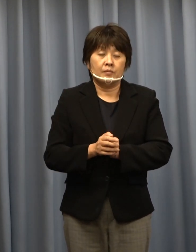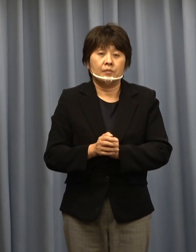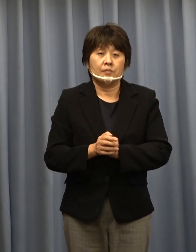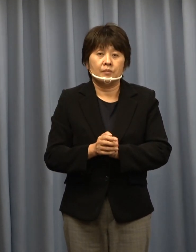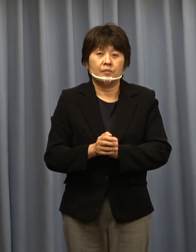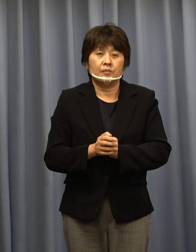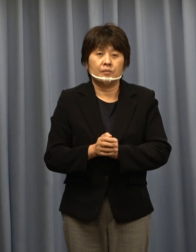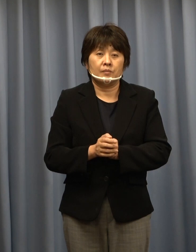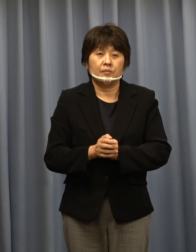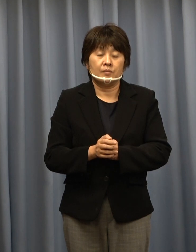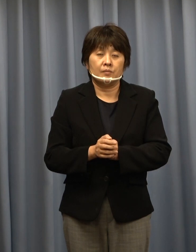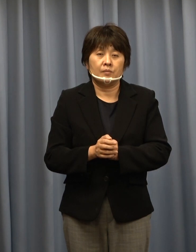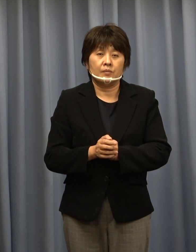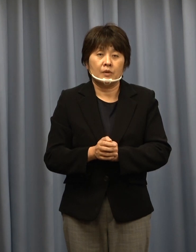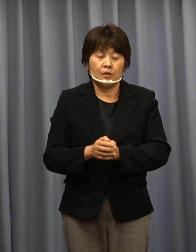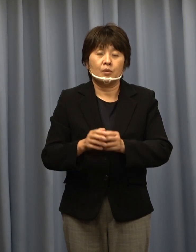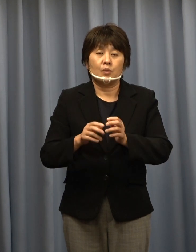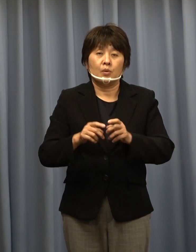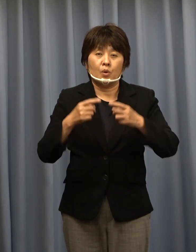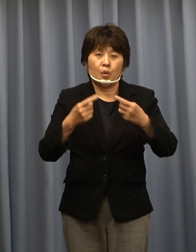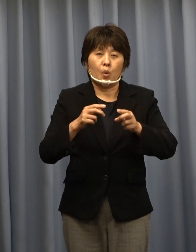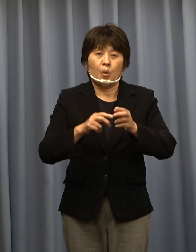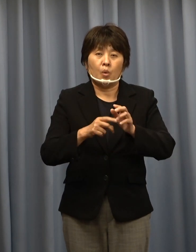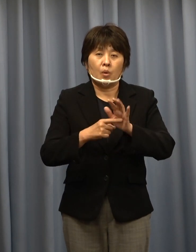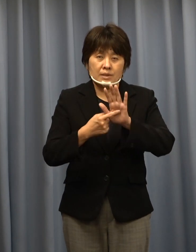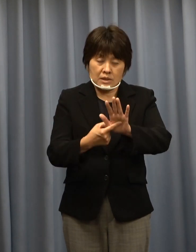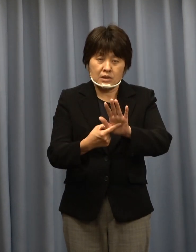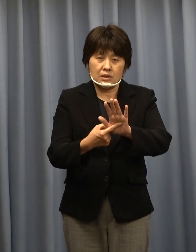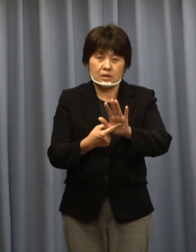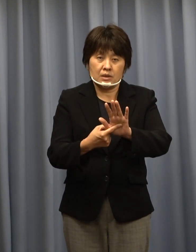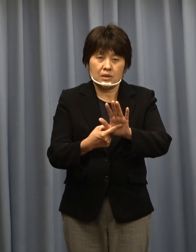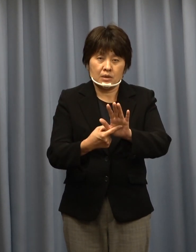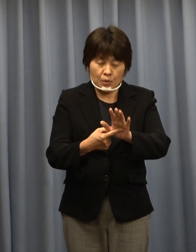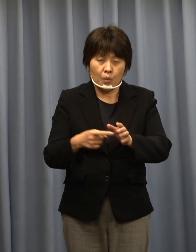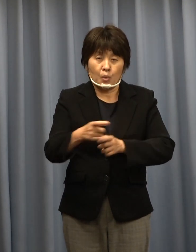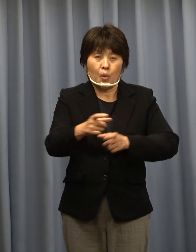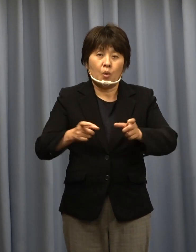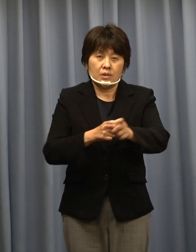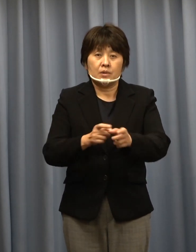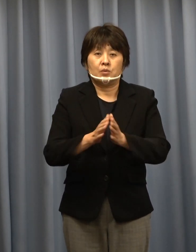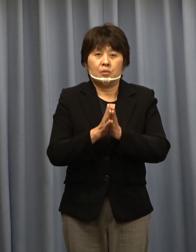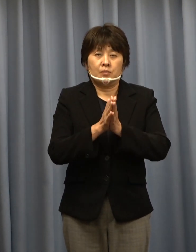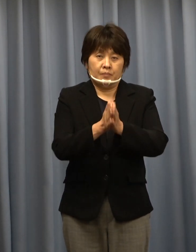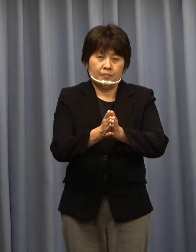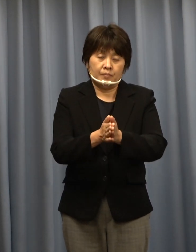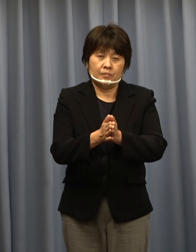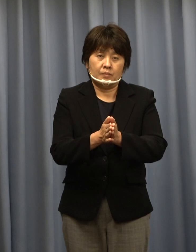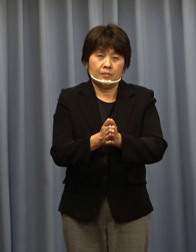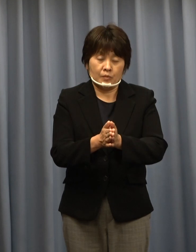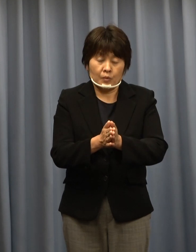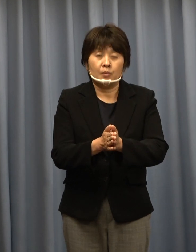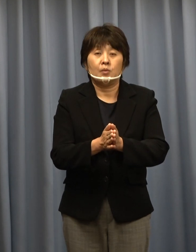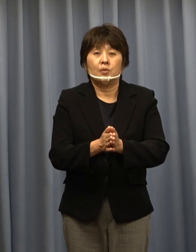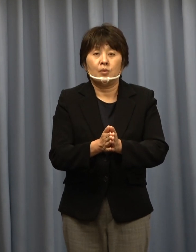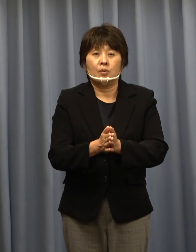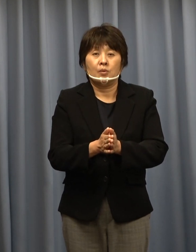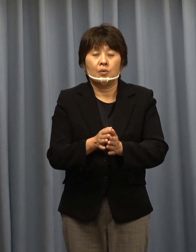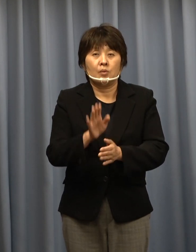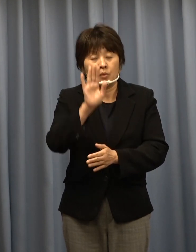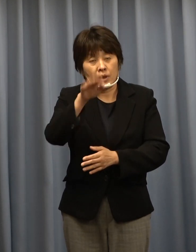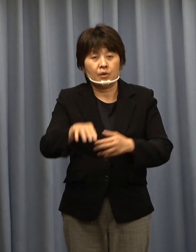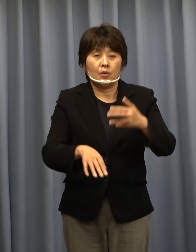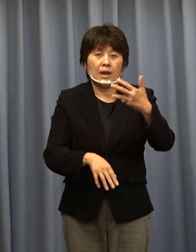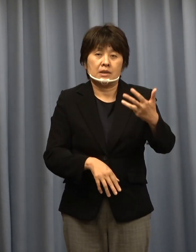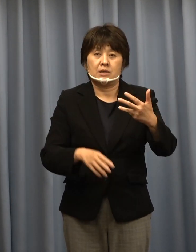ども、この公示の更新を求めるための要請をこの後8時